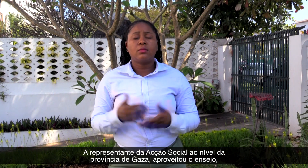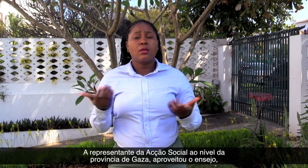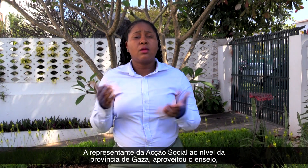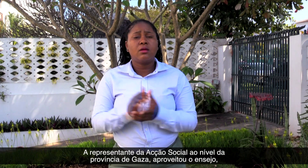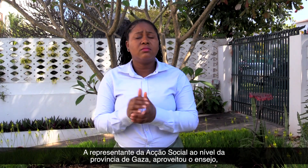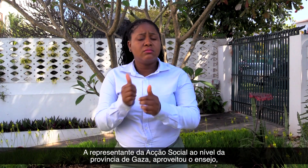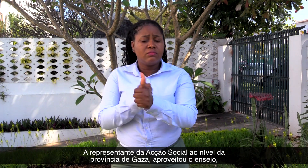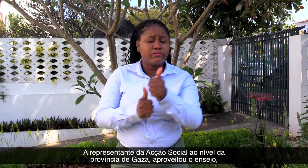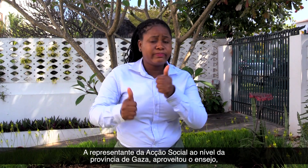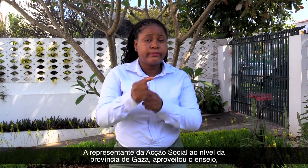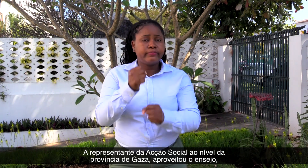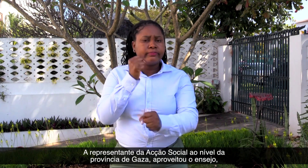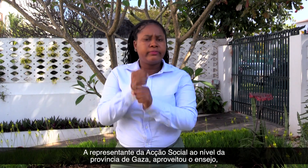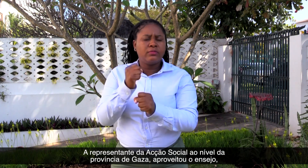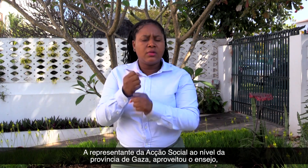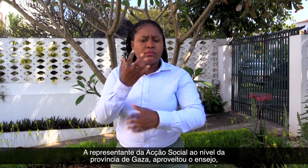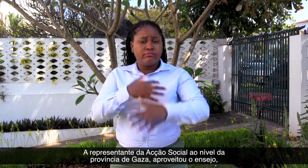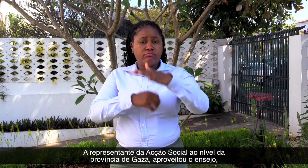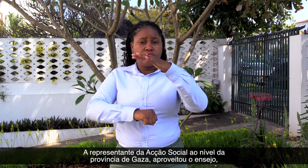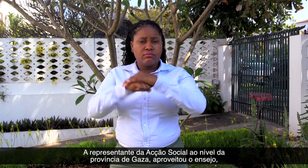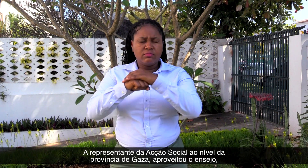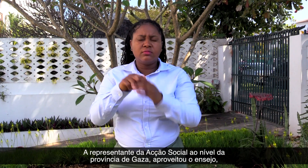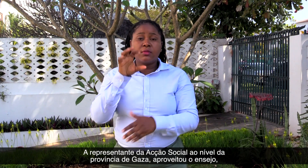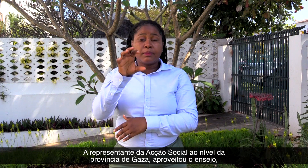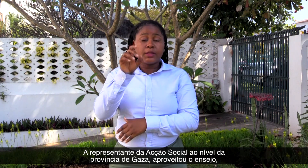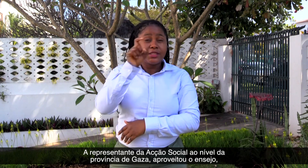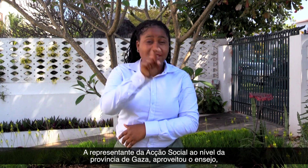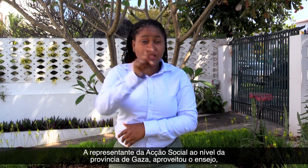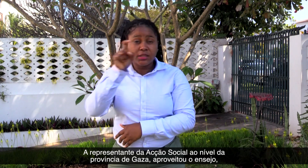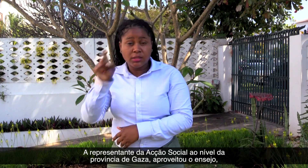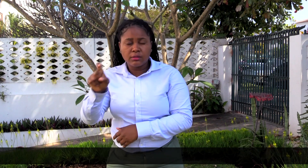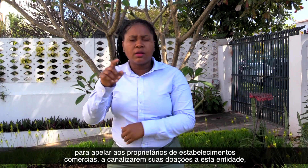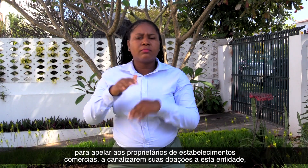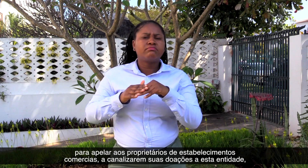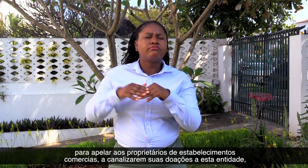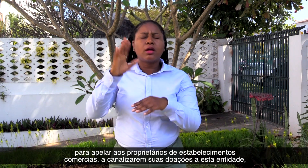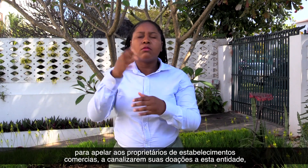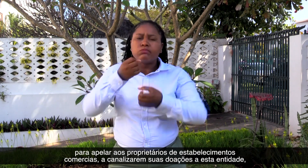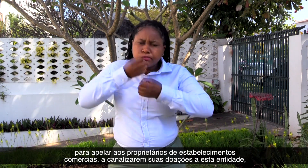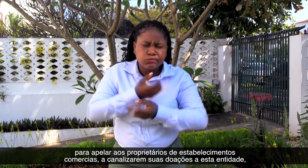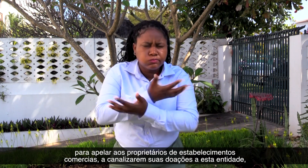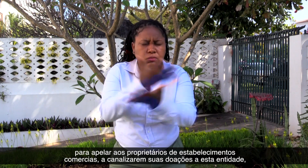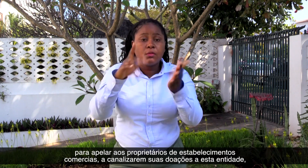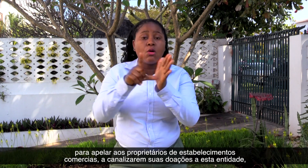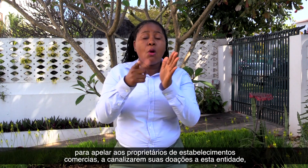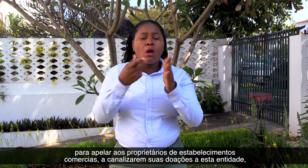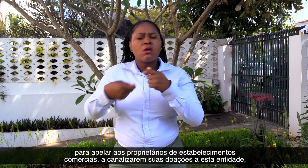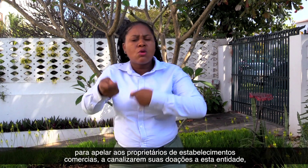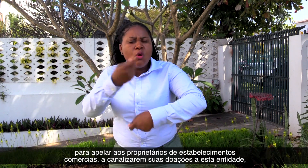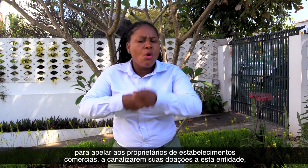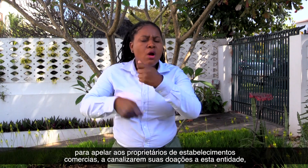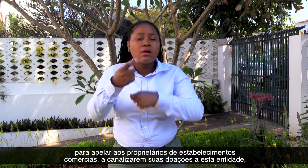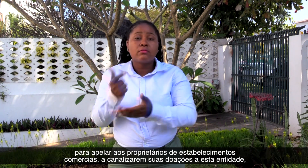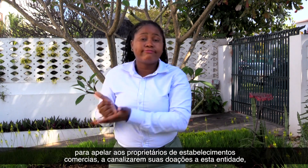A representante da ação social ao nível da província de Gaza aproveitou o ensejo para apelar aos proprietários de estabelecimentos